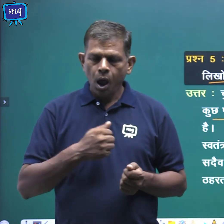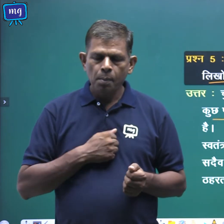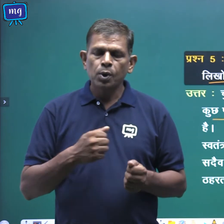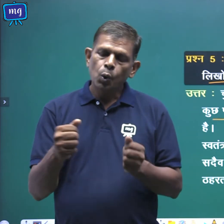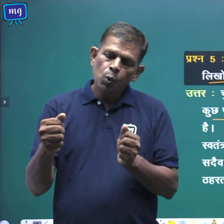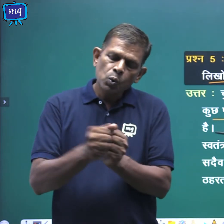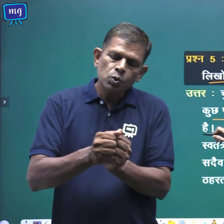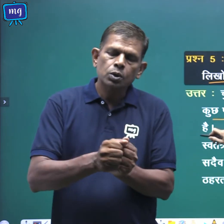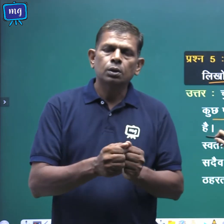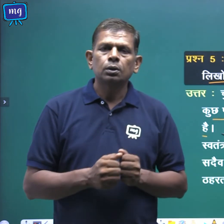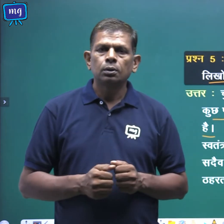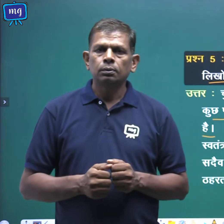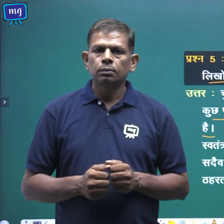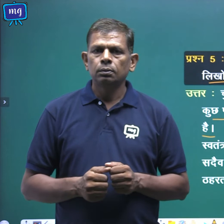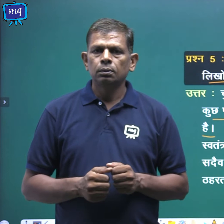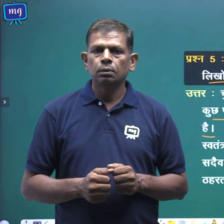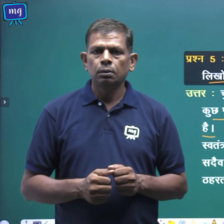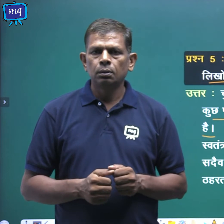आकर्षित करता है।